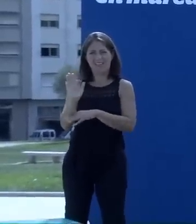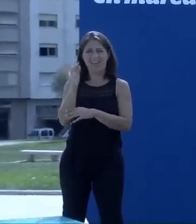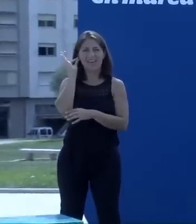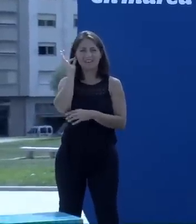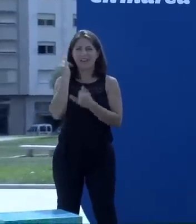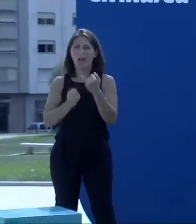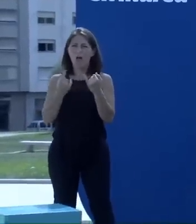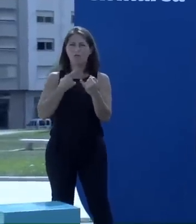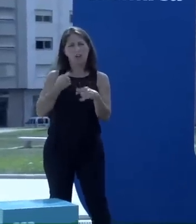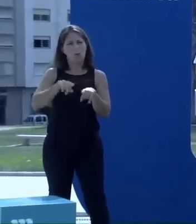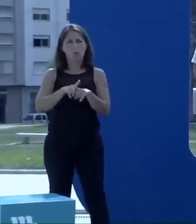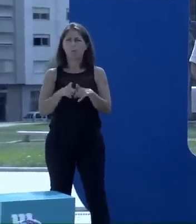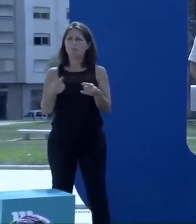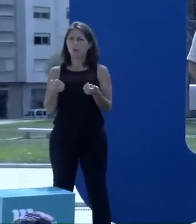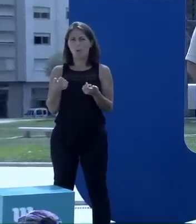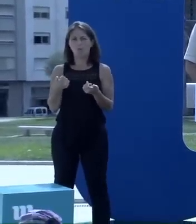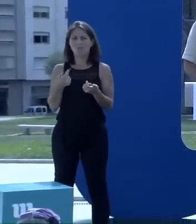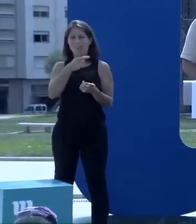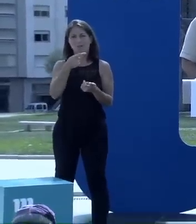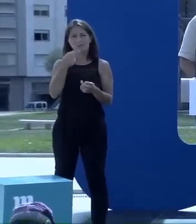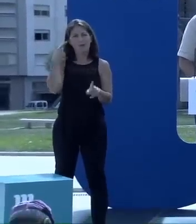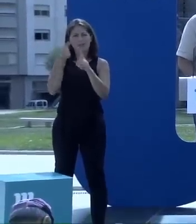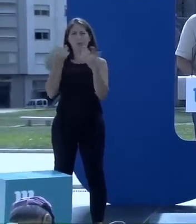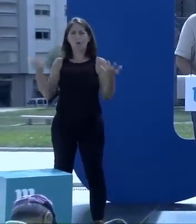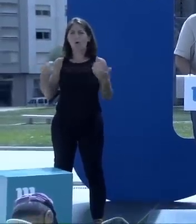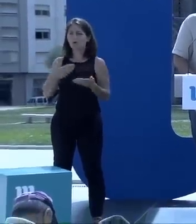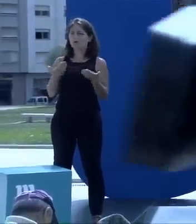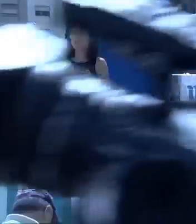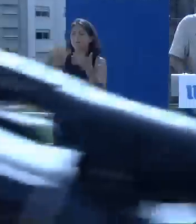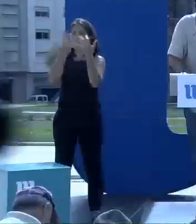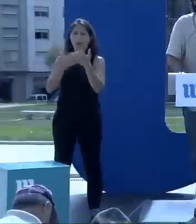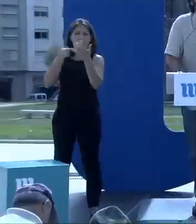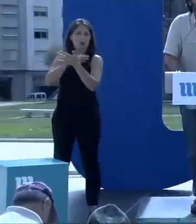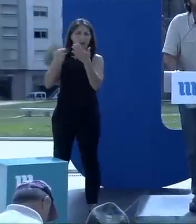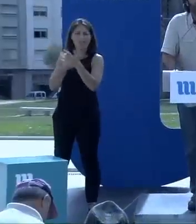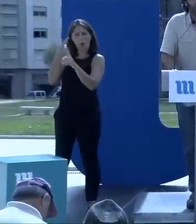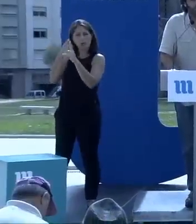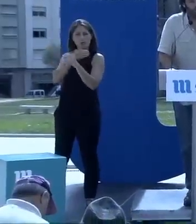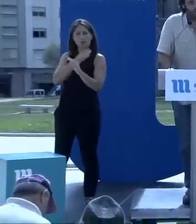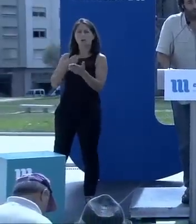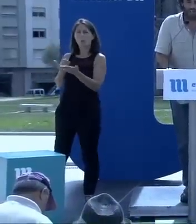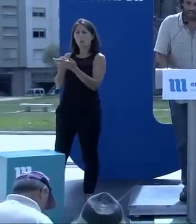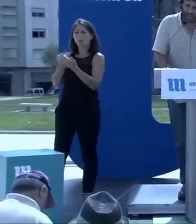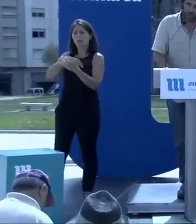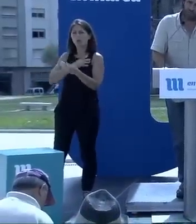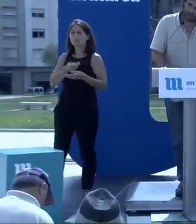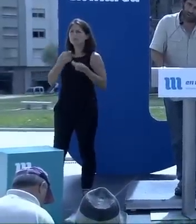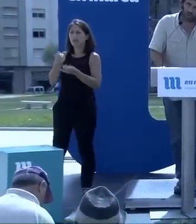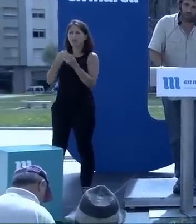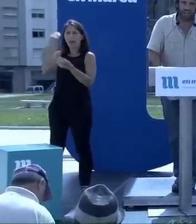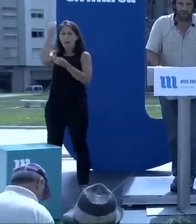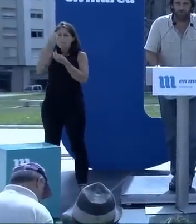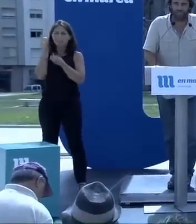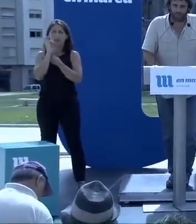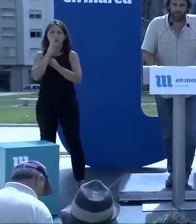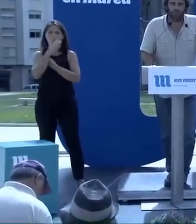por estandarte, levar as nosas propostas ao Parlamento da Galicia, unha persoa que pensa en galego, que fai